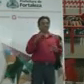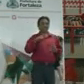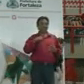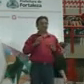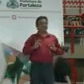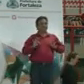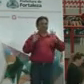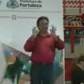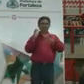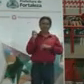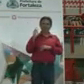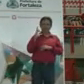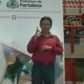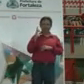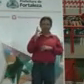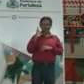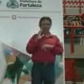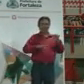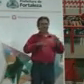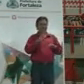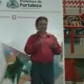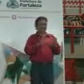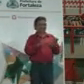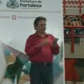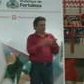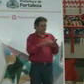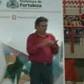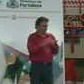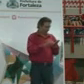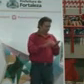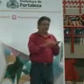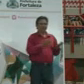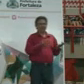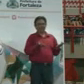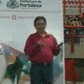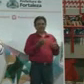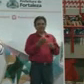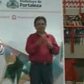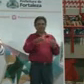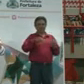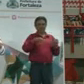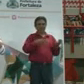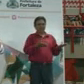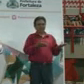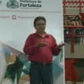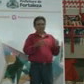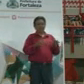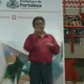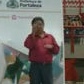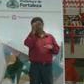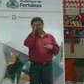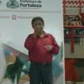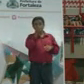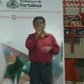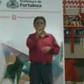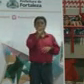desenvolver, por não ter desenvolvido bem a matemática. Então, nosso objetivo aqui é esse. Nosso objetivo com vocês é esse, é a